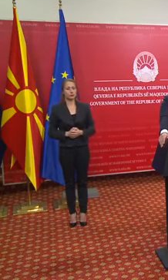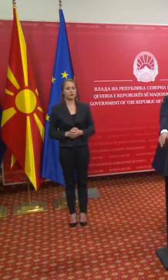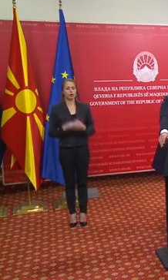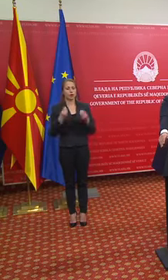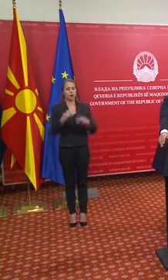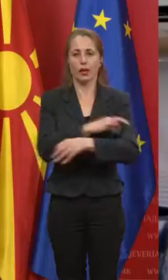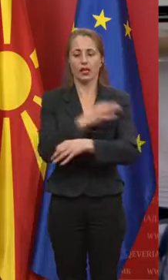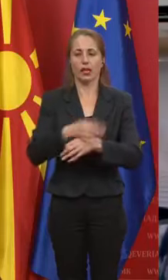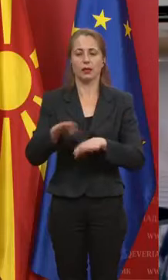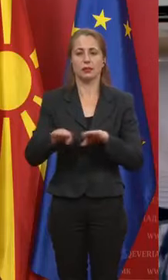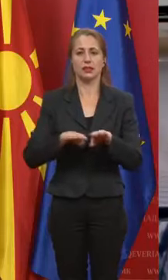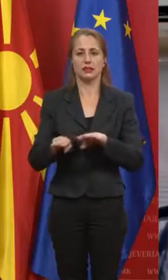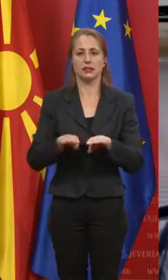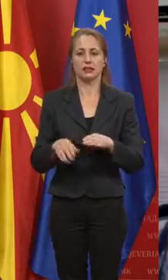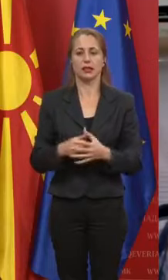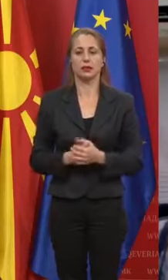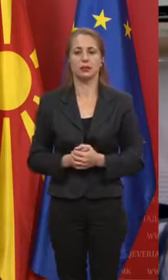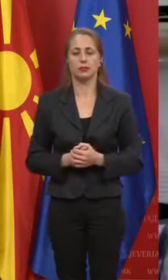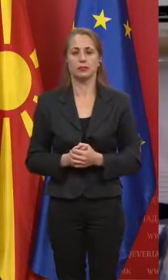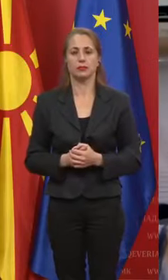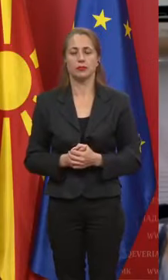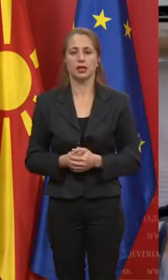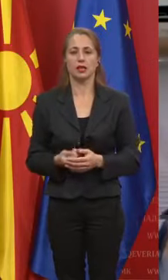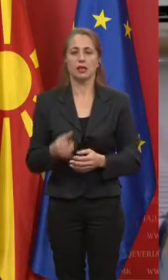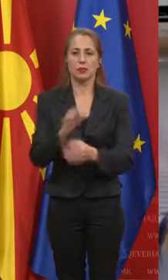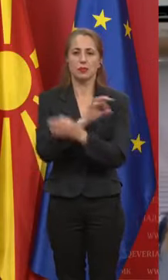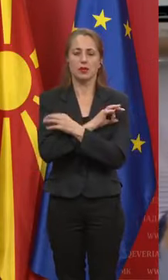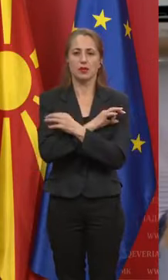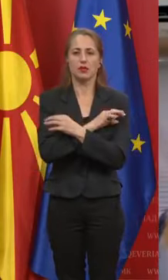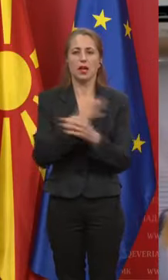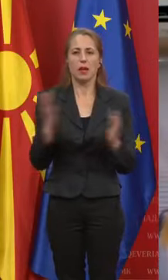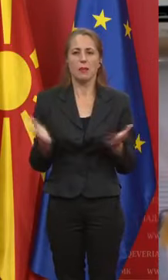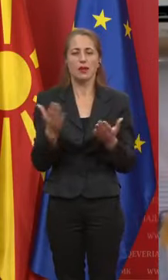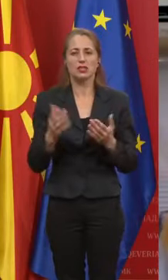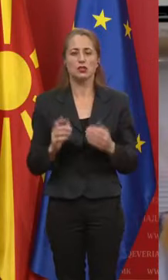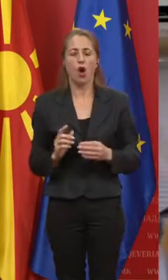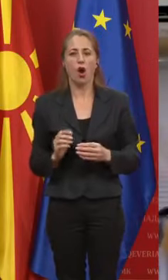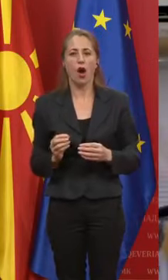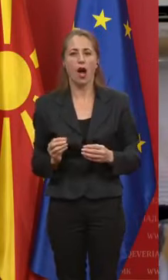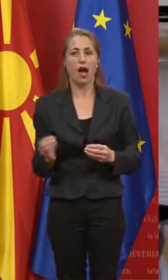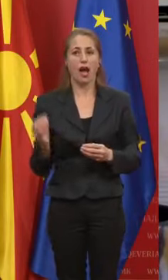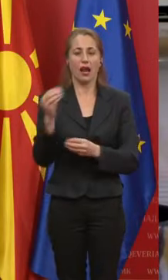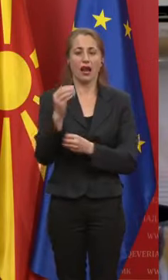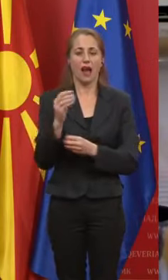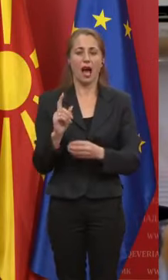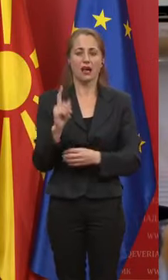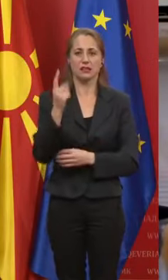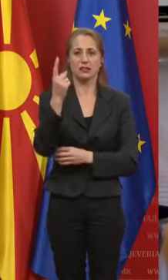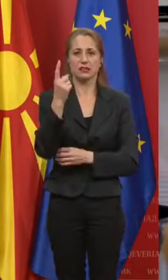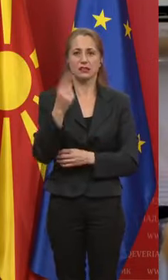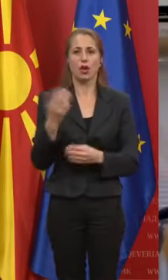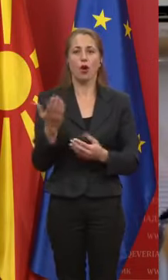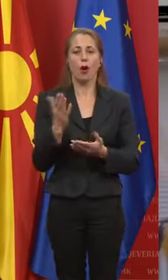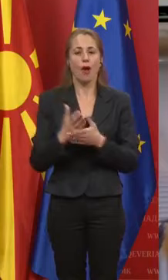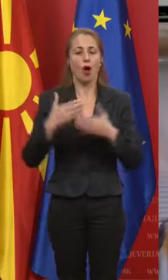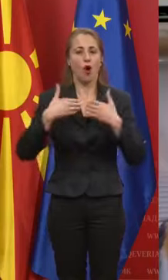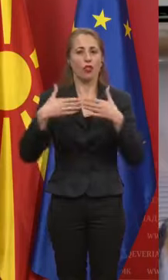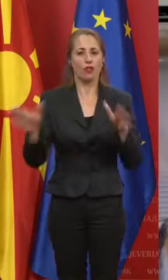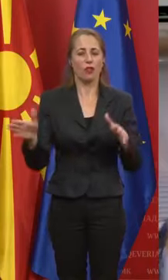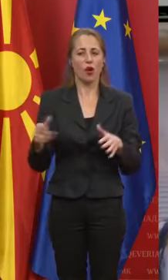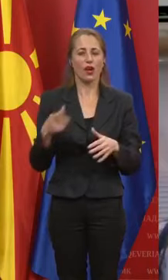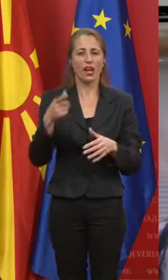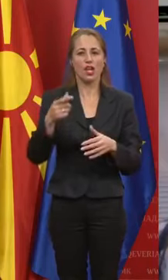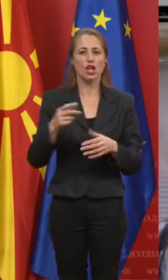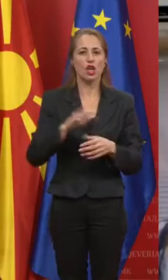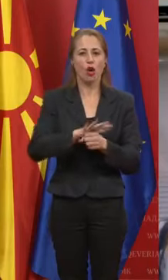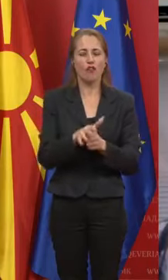Добар ден, министре. Вака. Значи, смртноста почна забрзано да расте откако беа отворени регионалните ковид центри. Дали ова